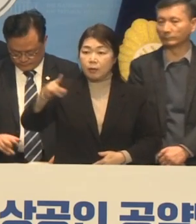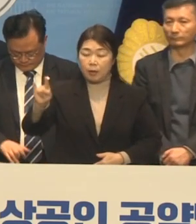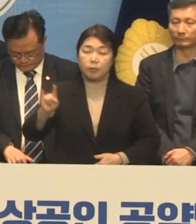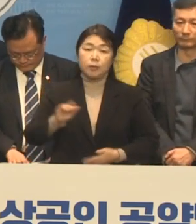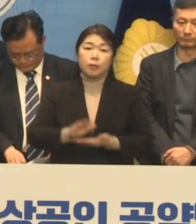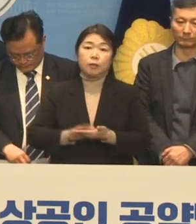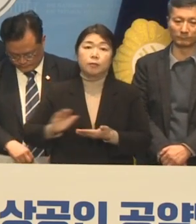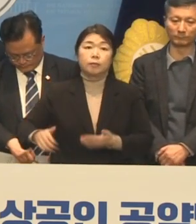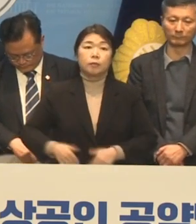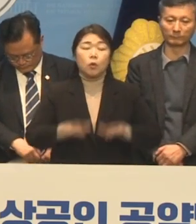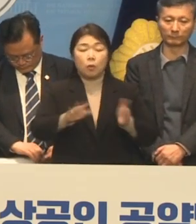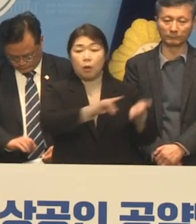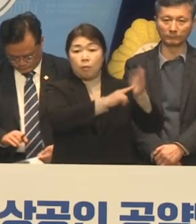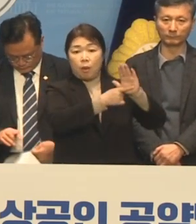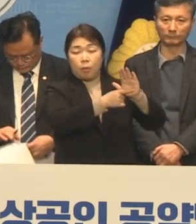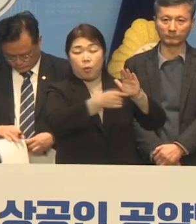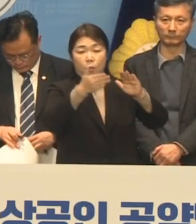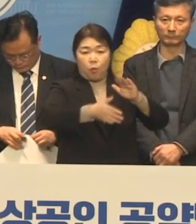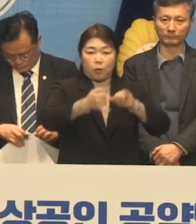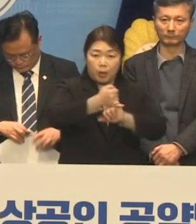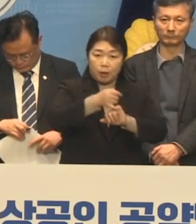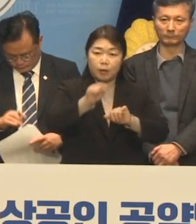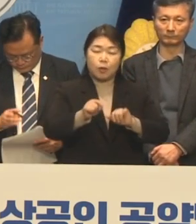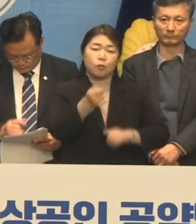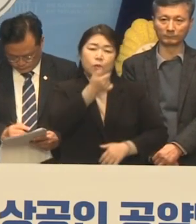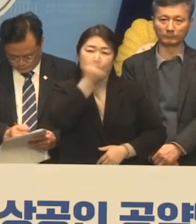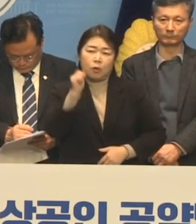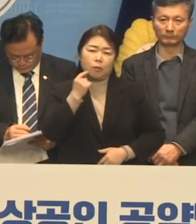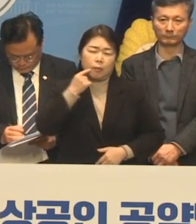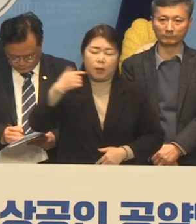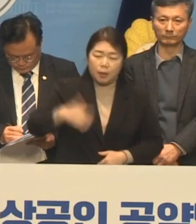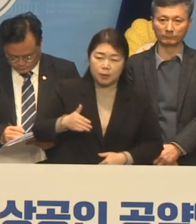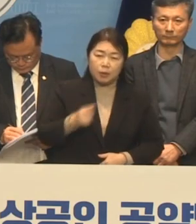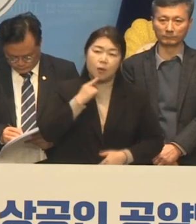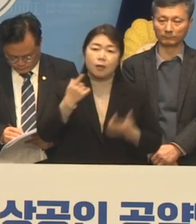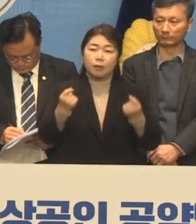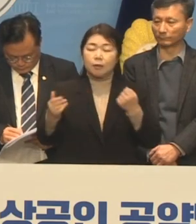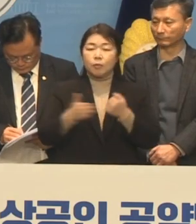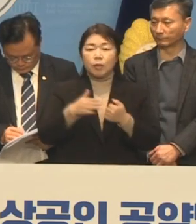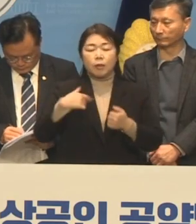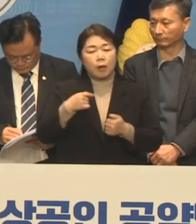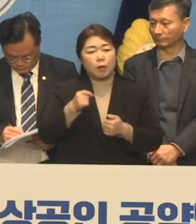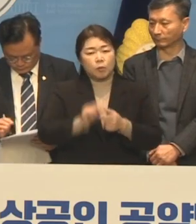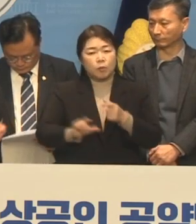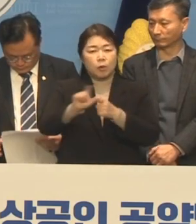공약에서 약간 부족한 부분이 있을 것 같아서 제가 좀 몇 가지 첨언을 합니다.